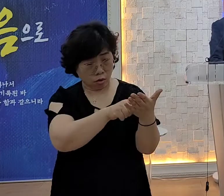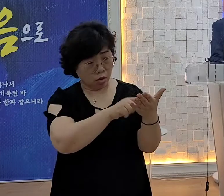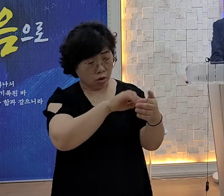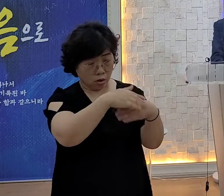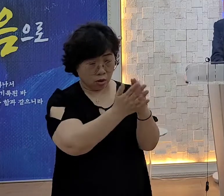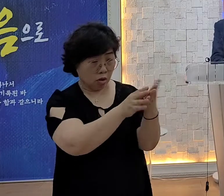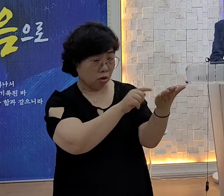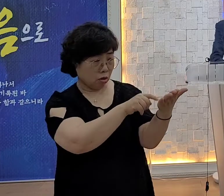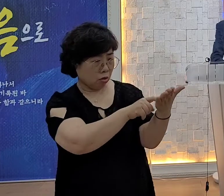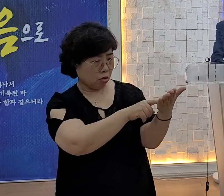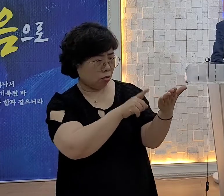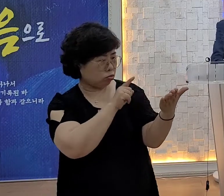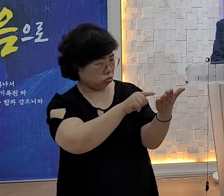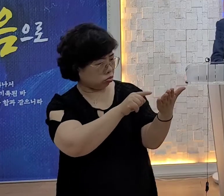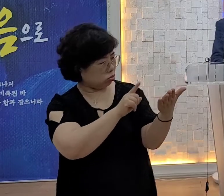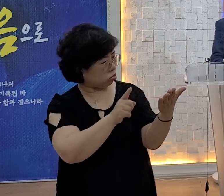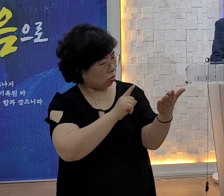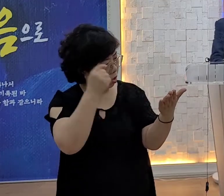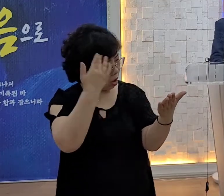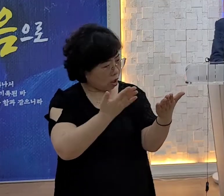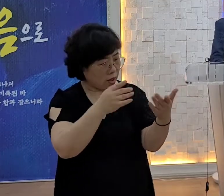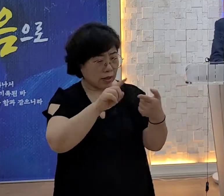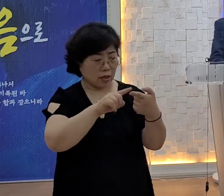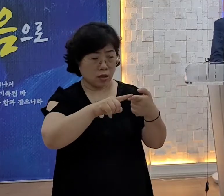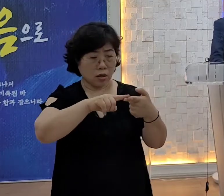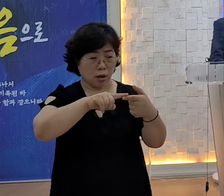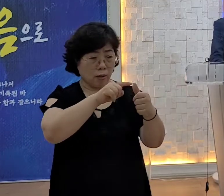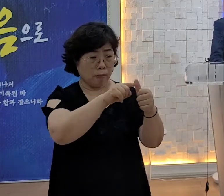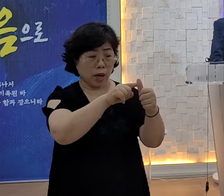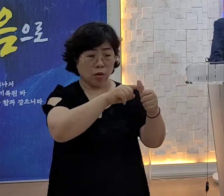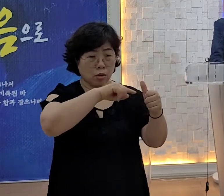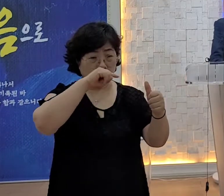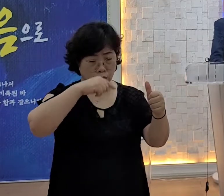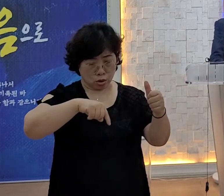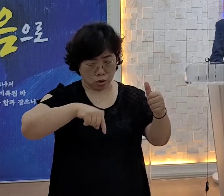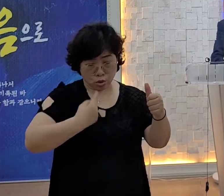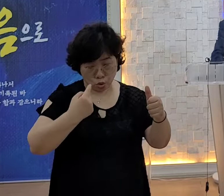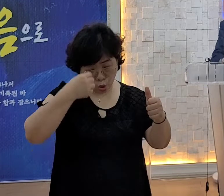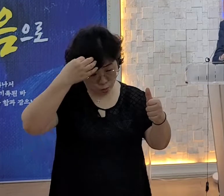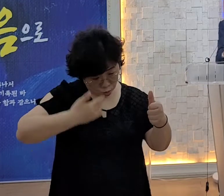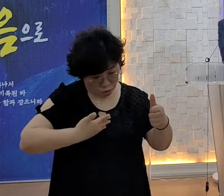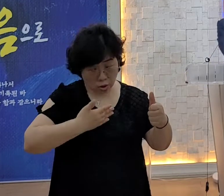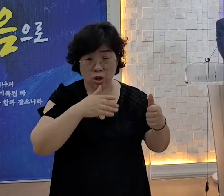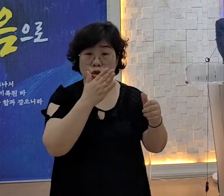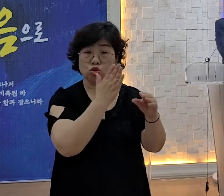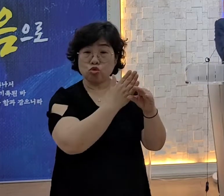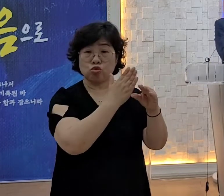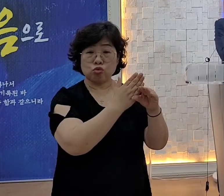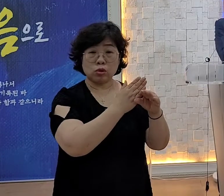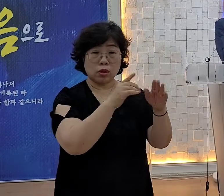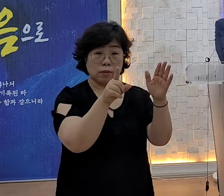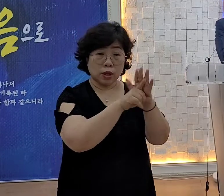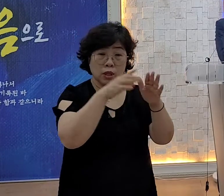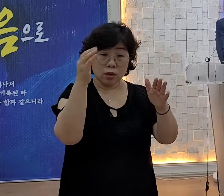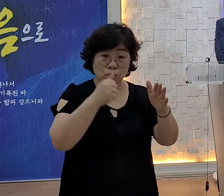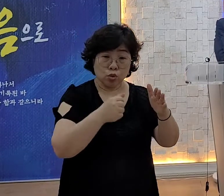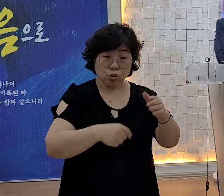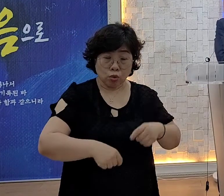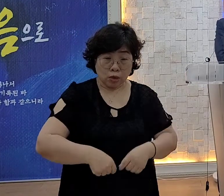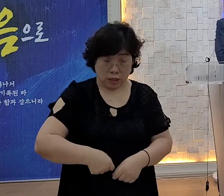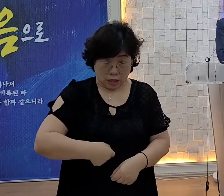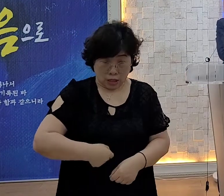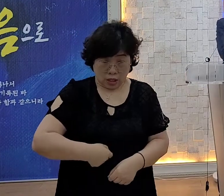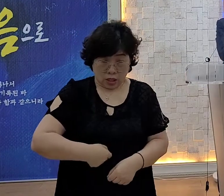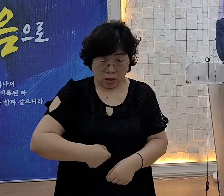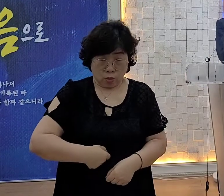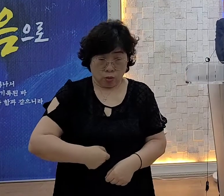하느냐 이 말이 스스로 묻고 있는 질문인데 바로 오늘 바울은 그래서 믿음으로 얻는 그 의에